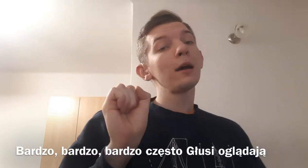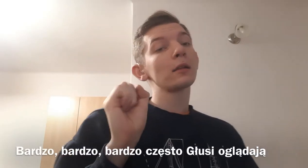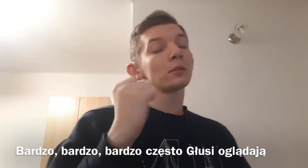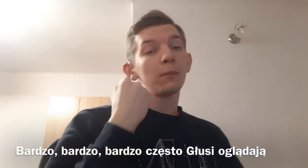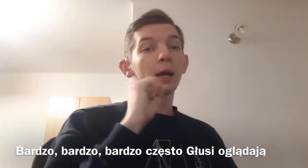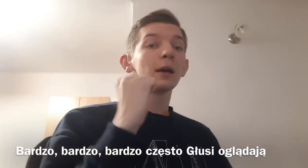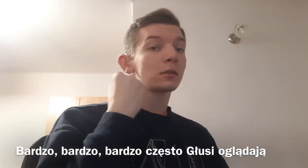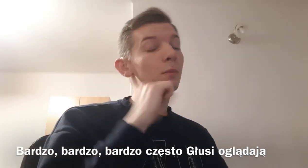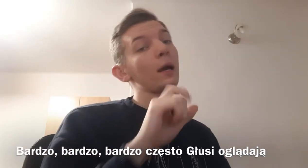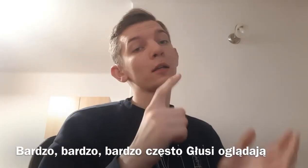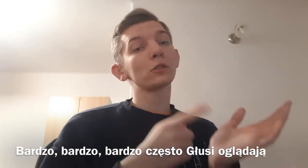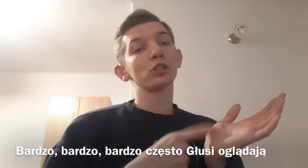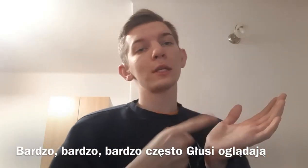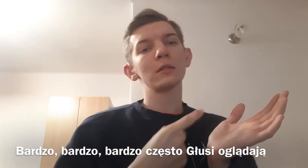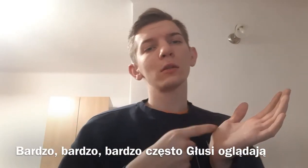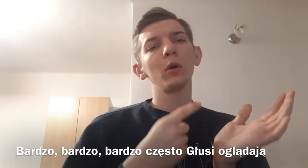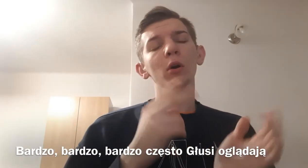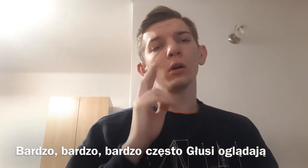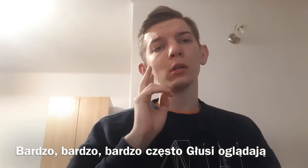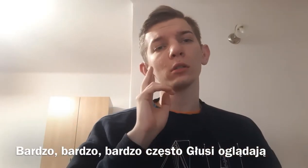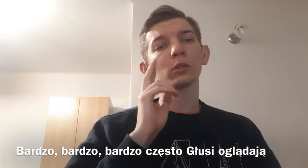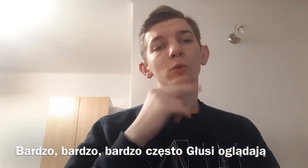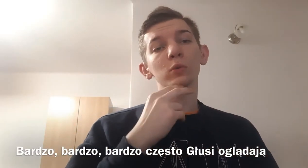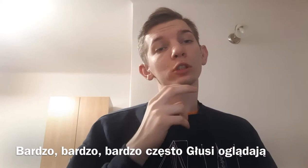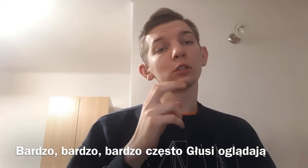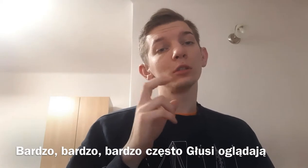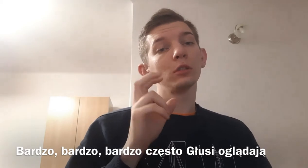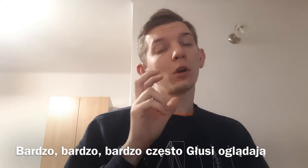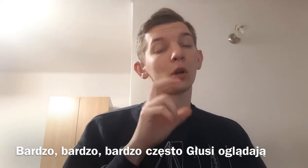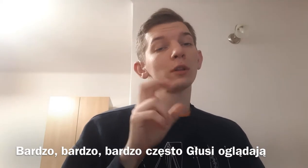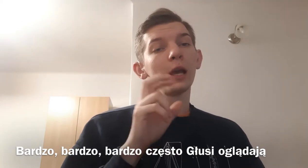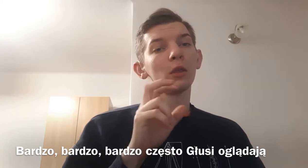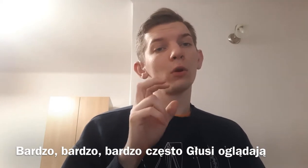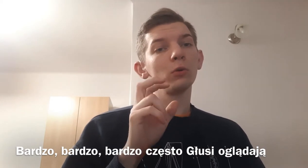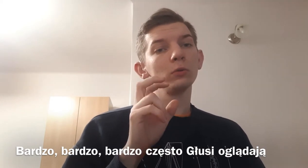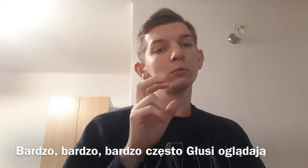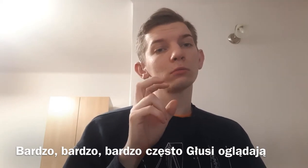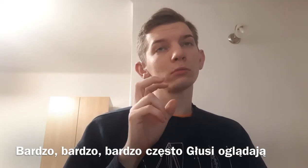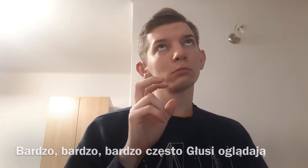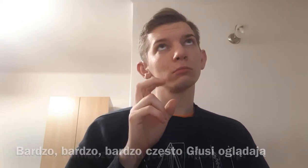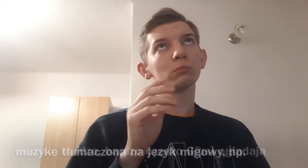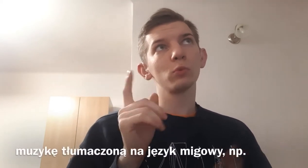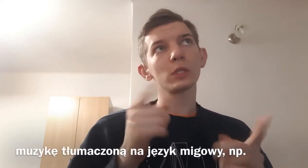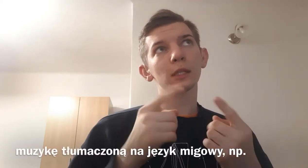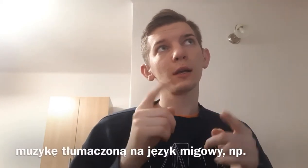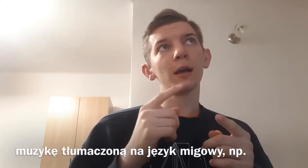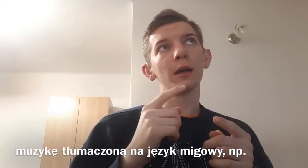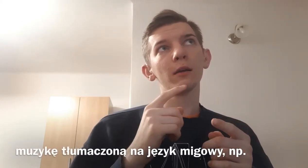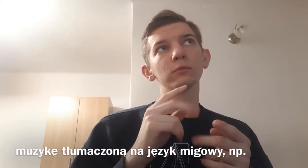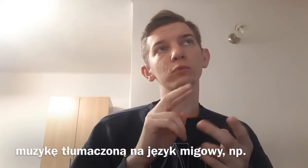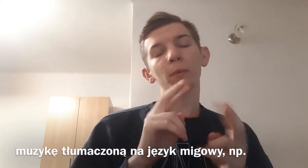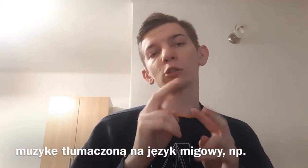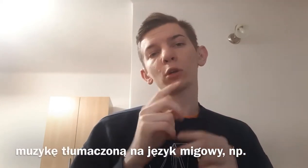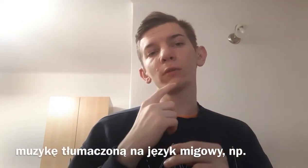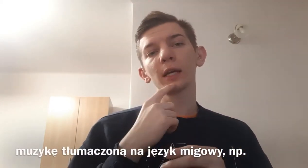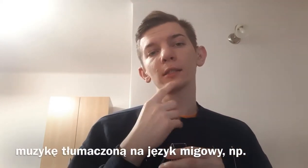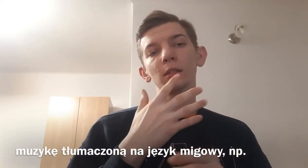Bardzo, bardzo, bardzo często ludzie oglądają muzykę tłumaczoną na język